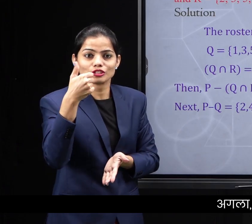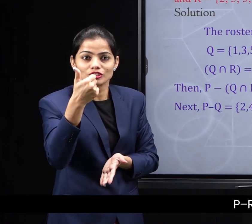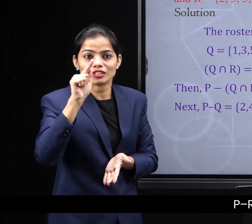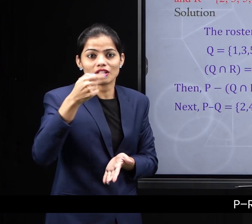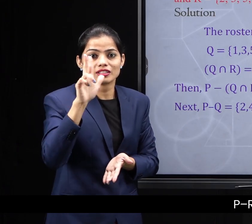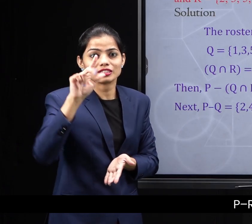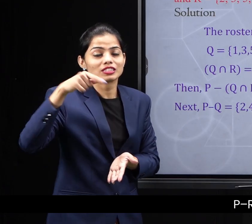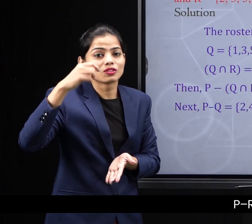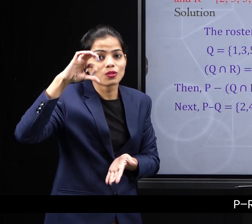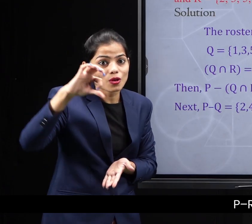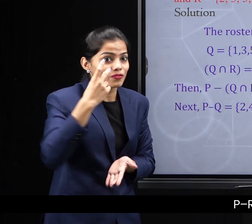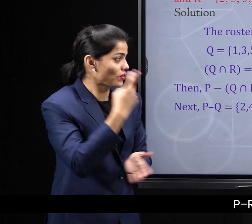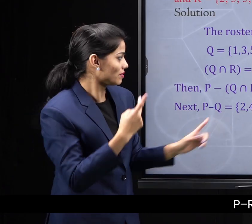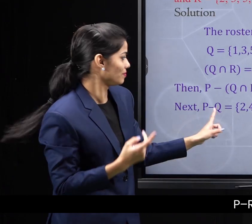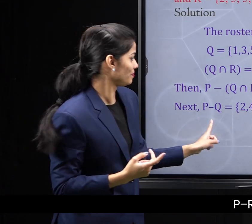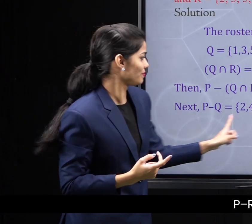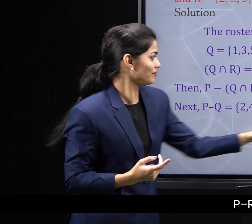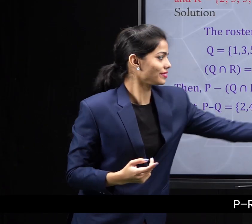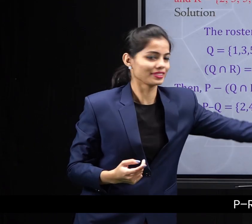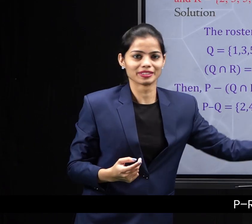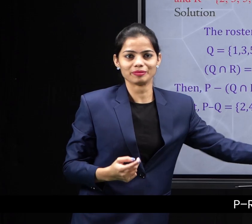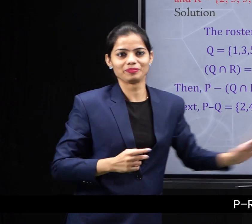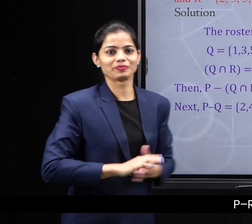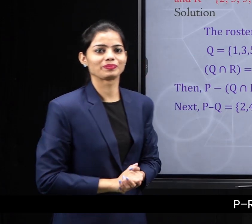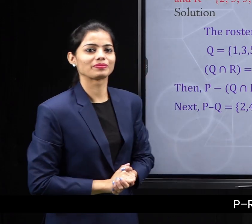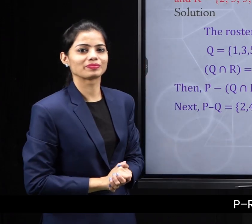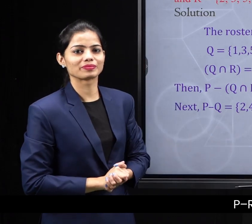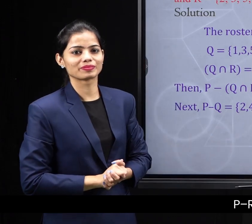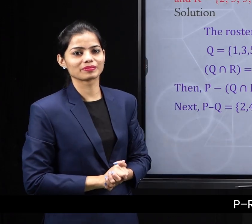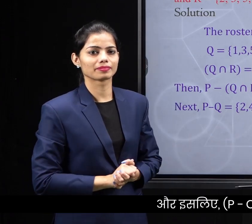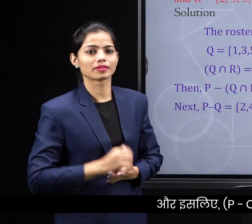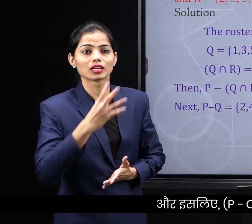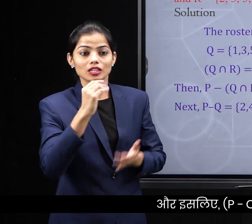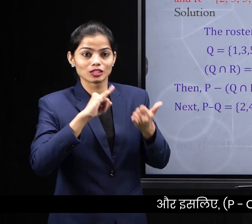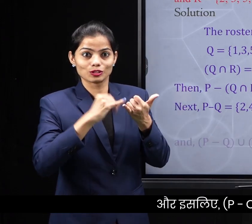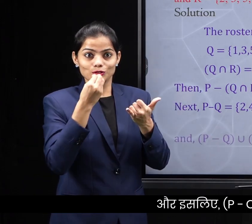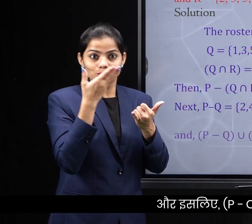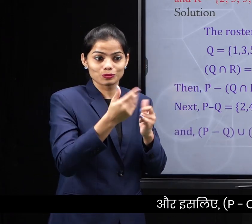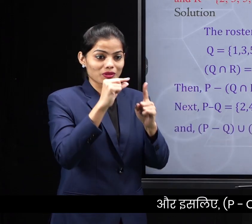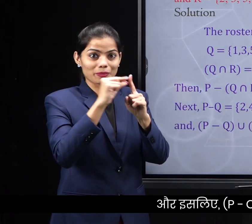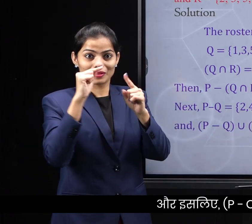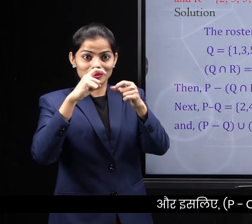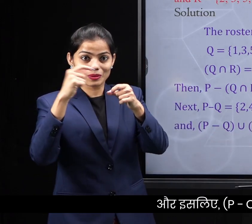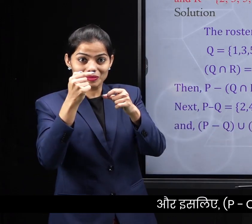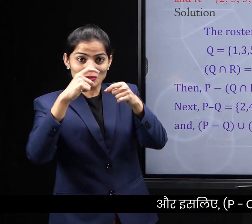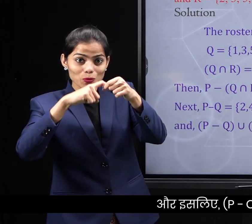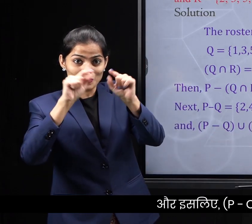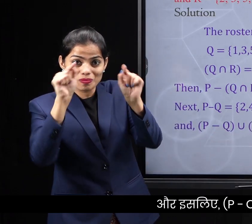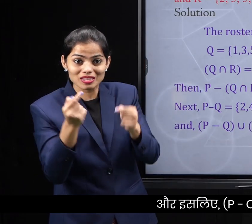P minus R is equals to 1, 4, 6, 8, 9 और इसलिए P minus Q यूनियन P